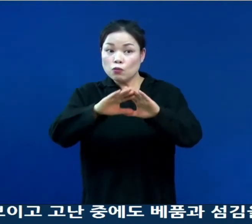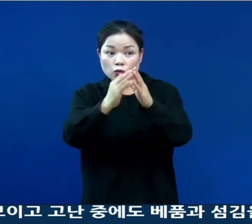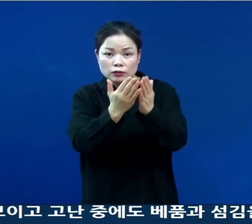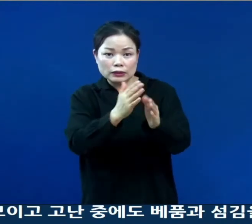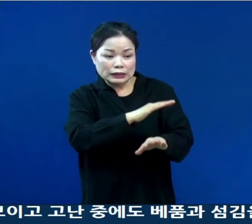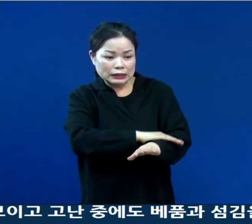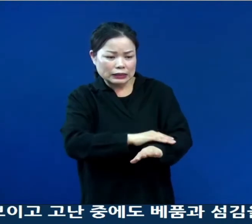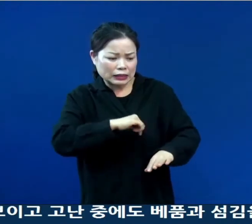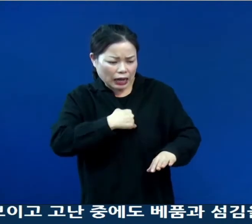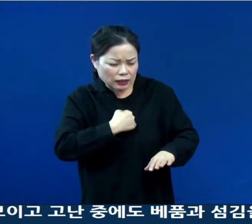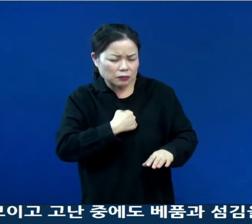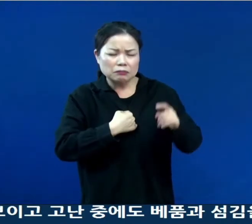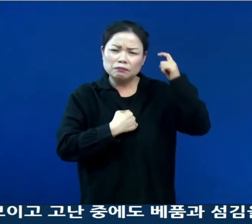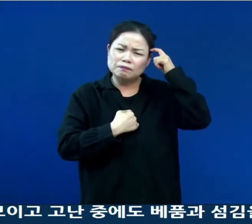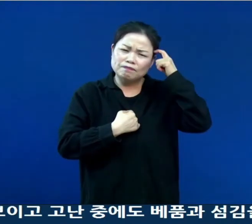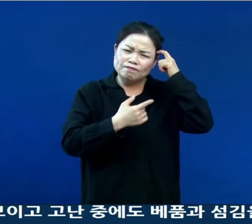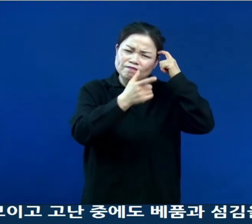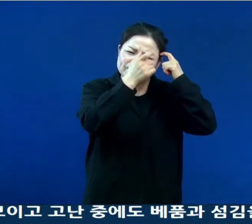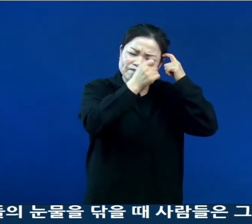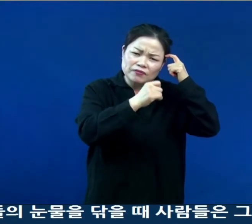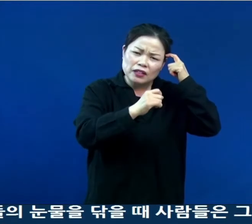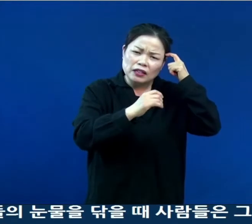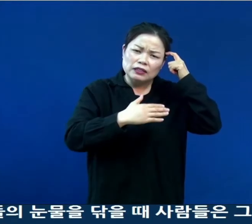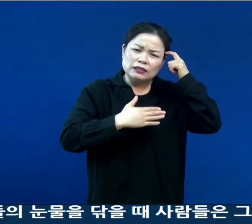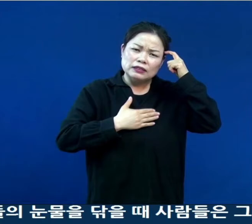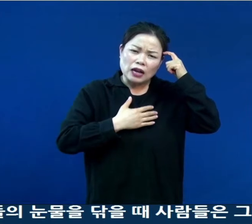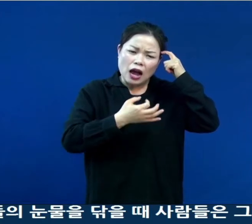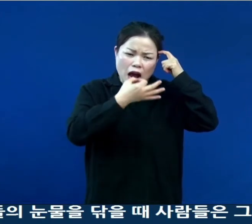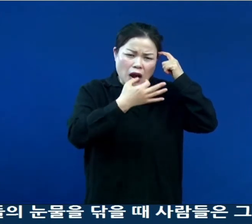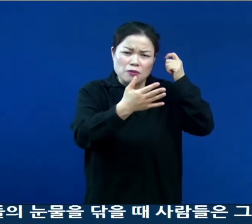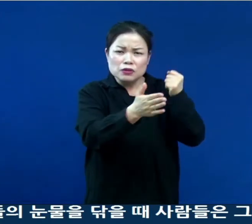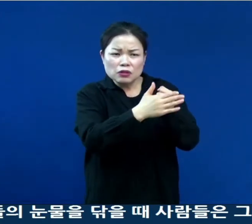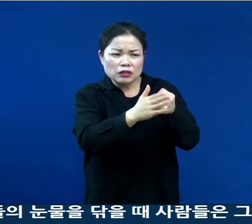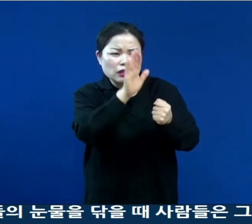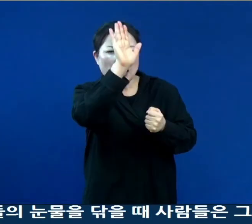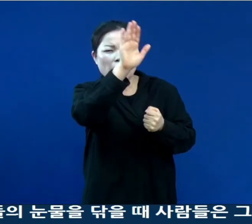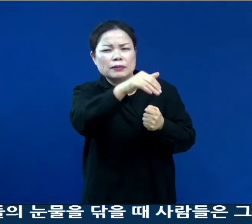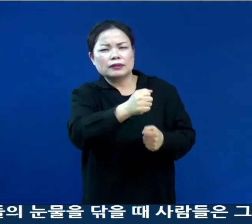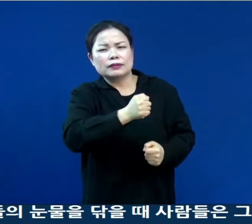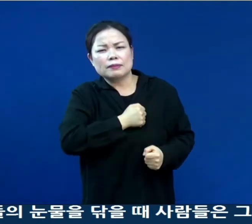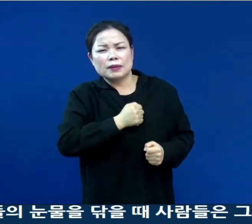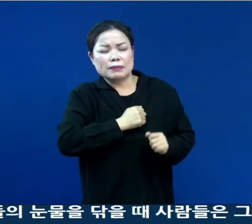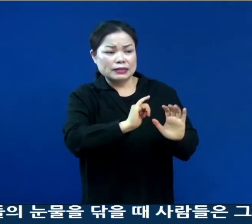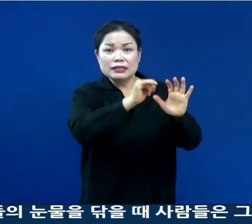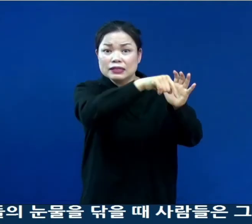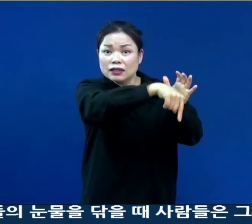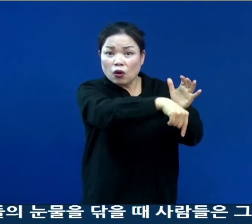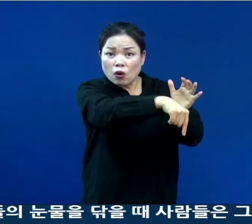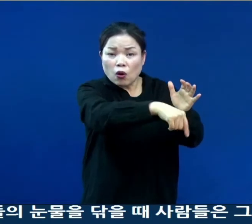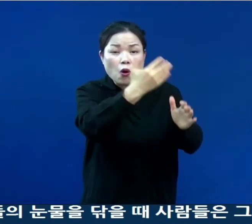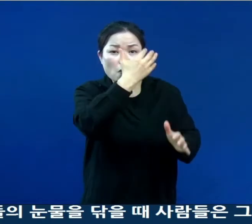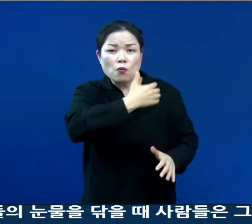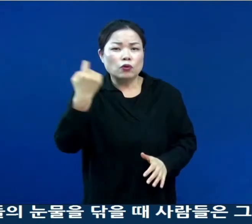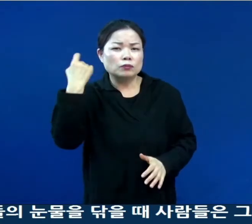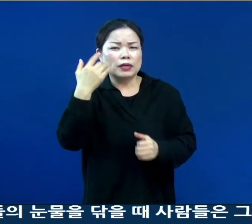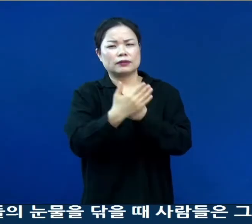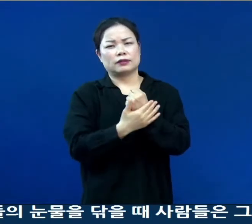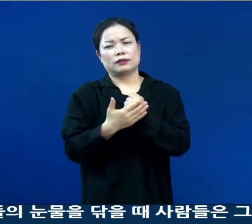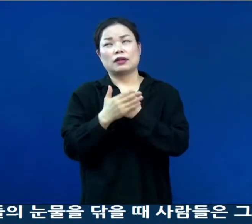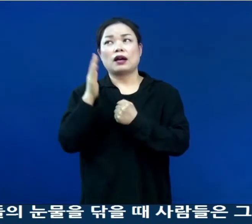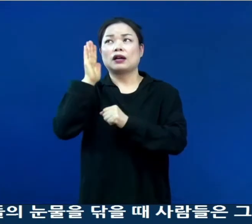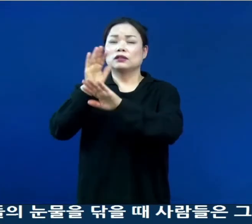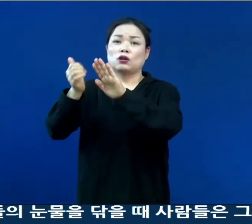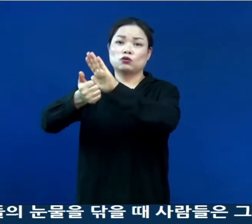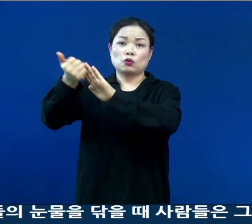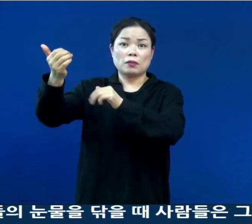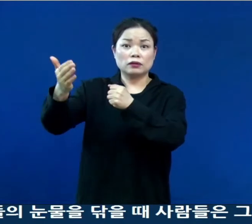모두들 자기만 생각하고 앞으로 달려갈 수밖에 없는 이 각박한 세상에서 복음의 은혜와 하늘의